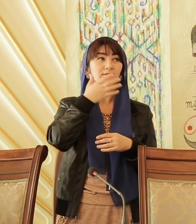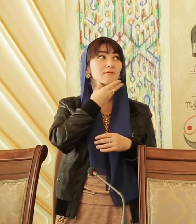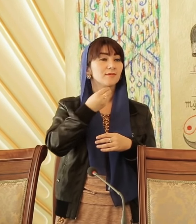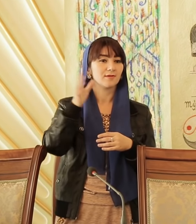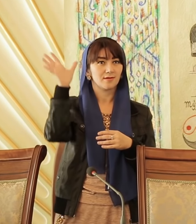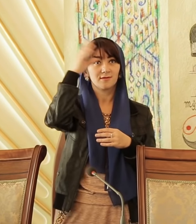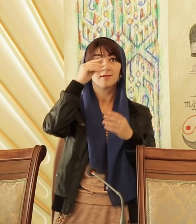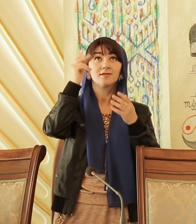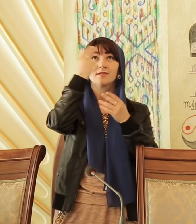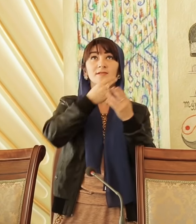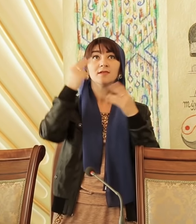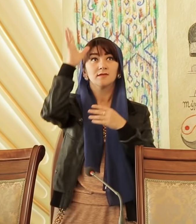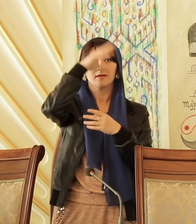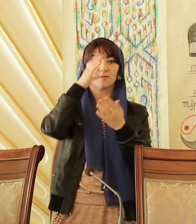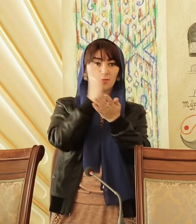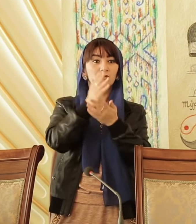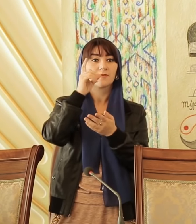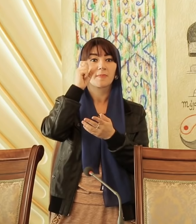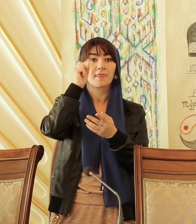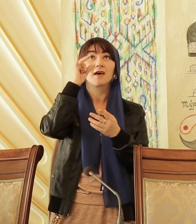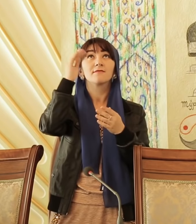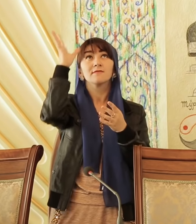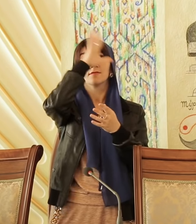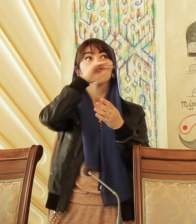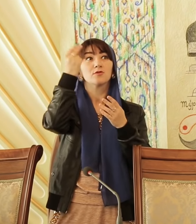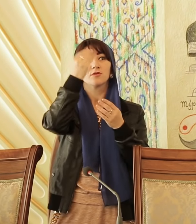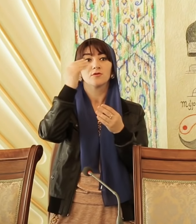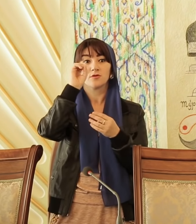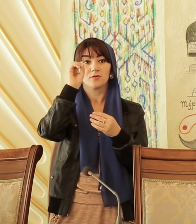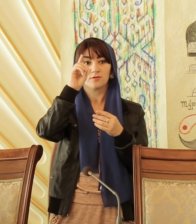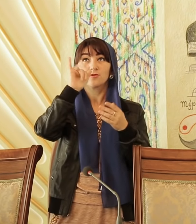shu naqshlar harflardan iborat. Mana shu yozuv, mana shu.